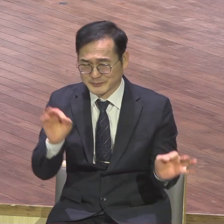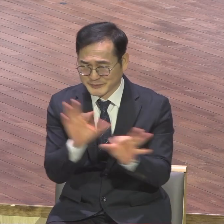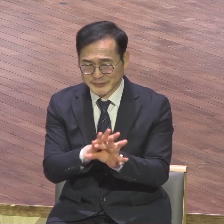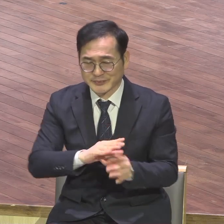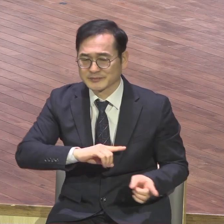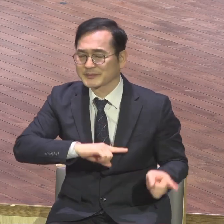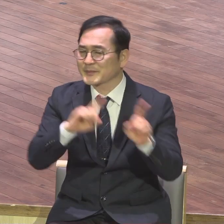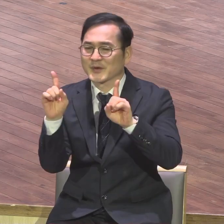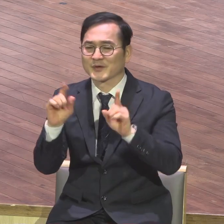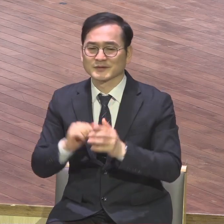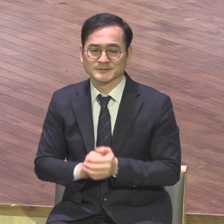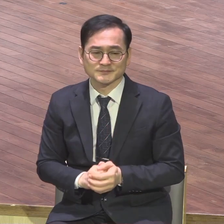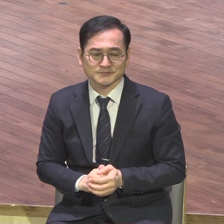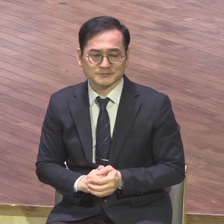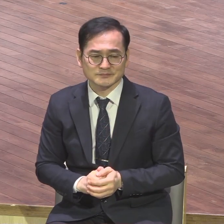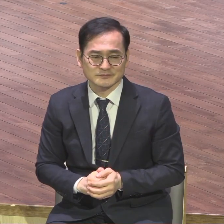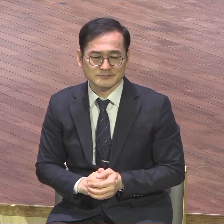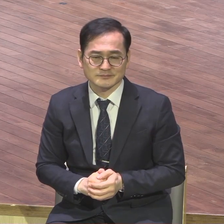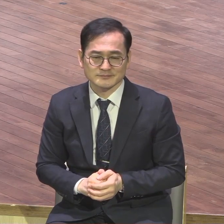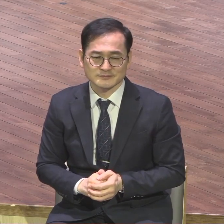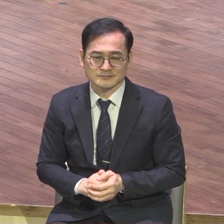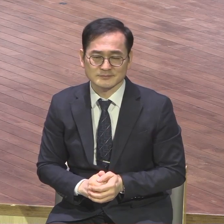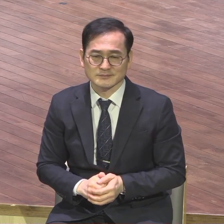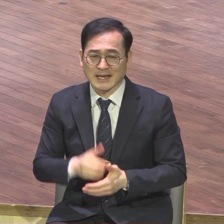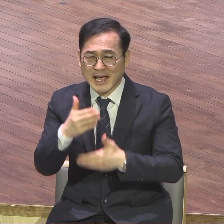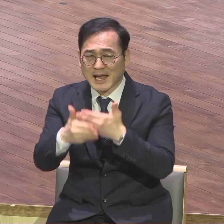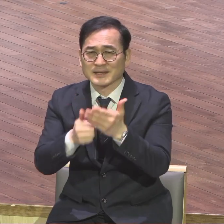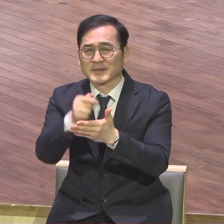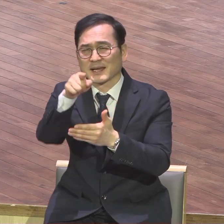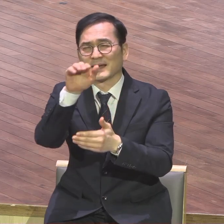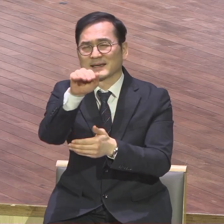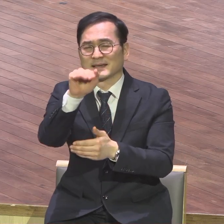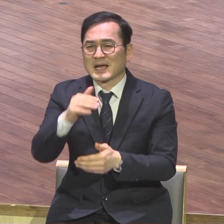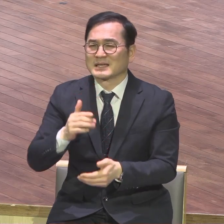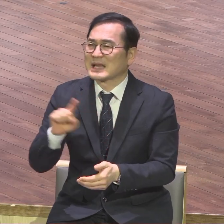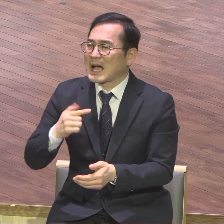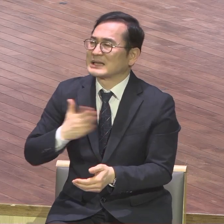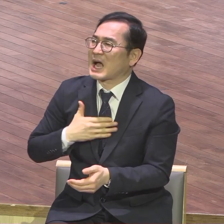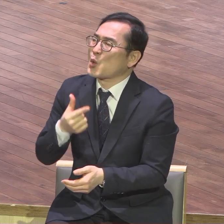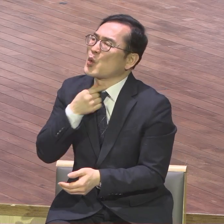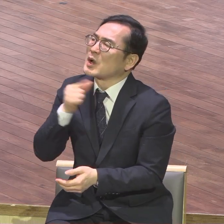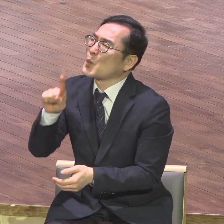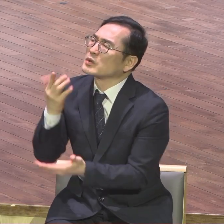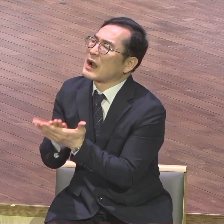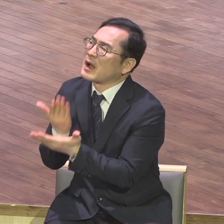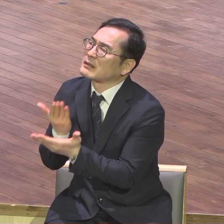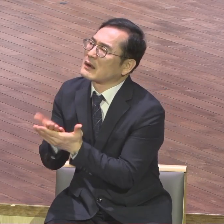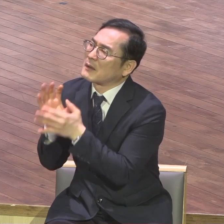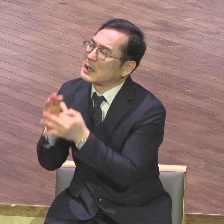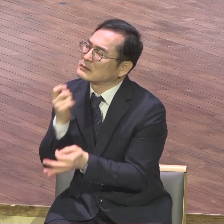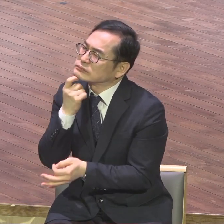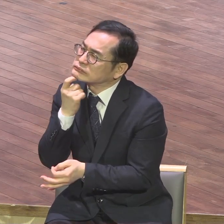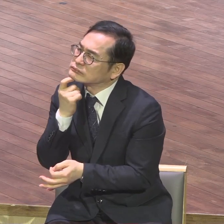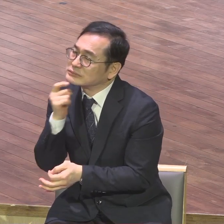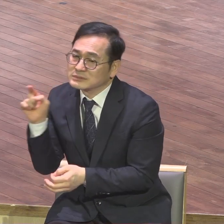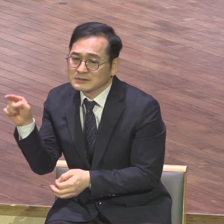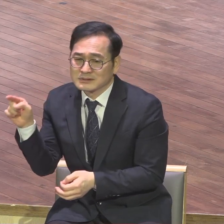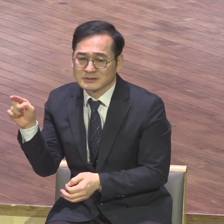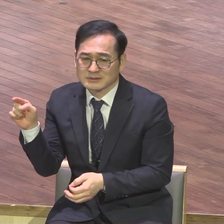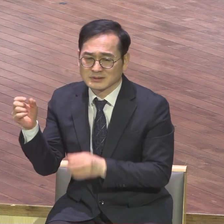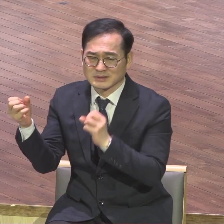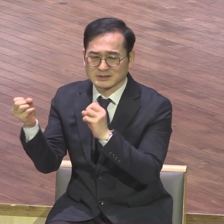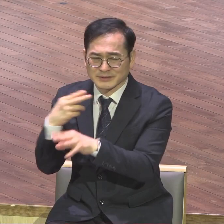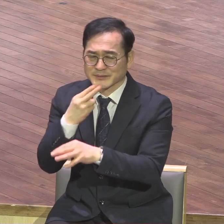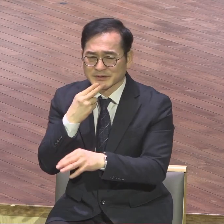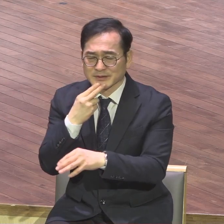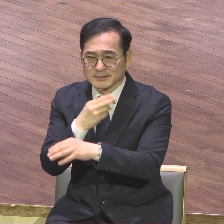나머지 더하여 준다고 말씀했잖아요. 기도를 맨날 거꾸로 하니까 언약 기도 안 하고 맨날 세상 종교 기도하니까 응답이 없잖아요. 하나님